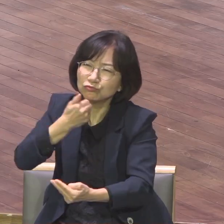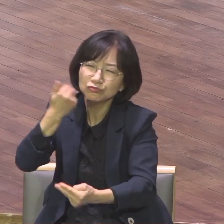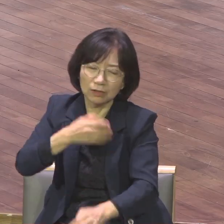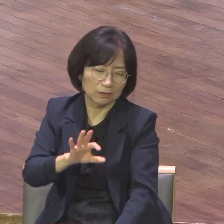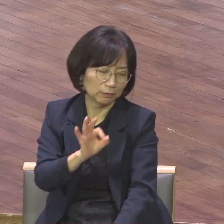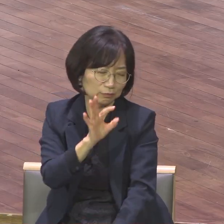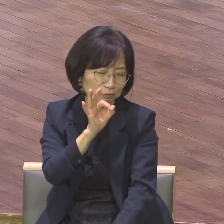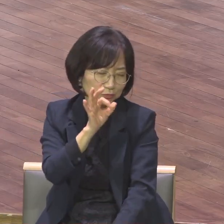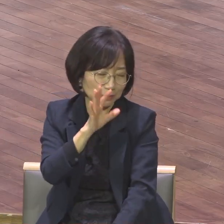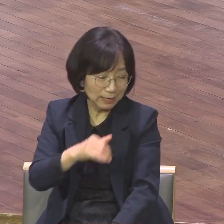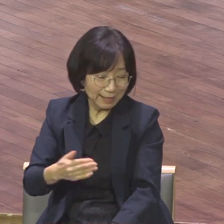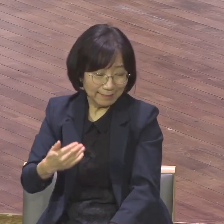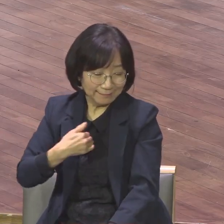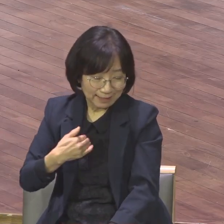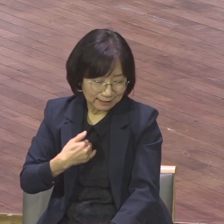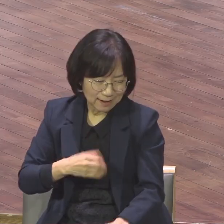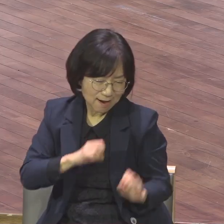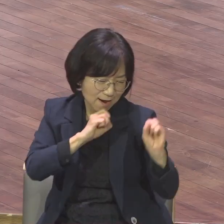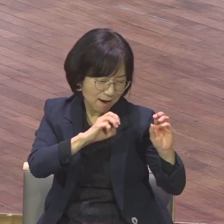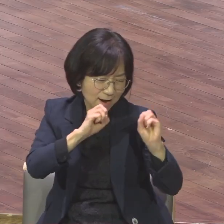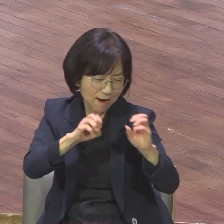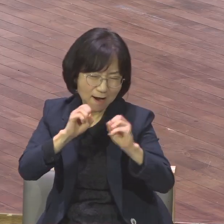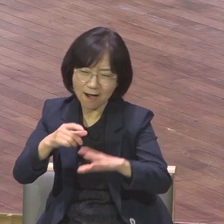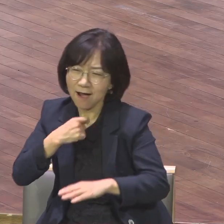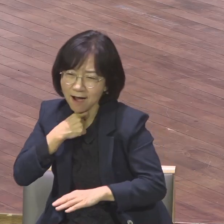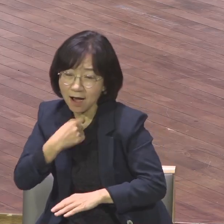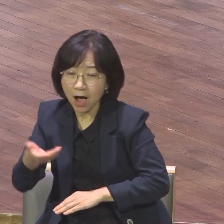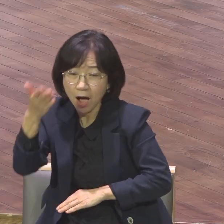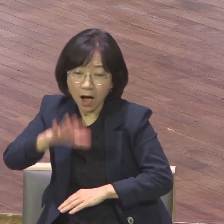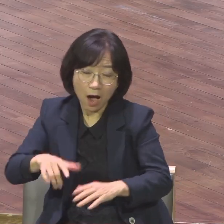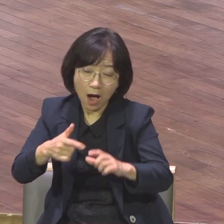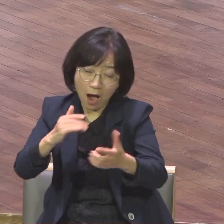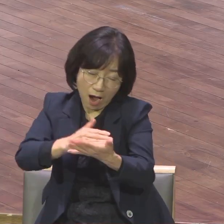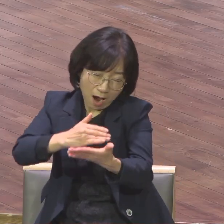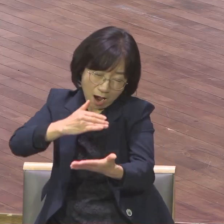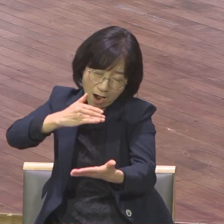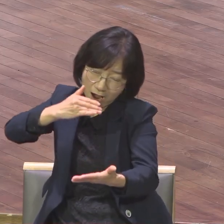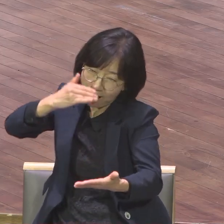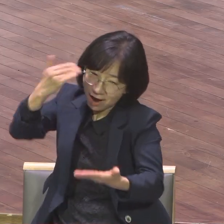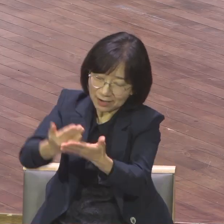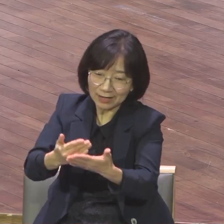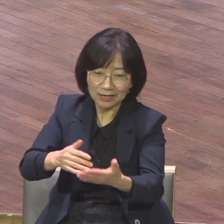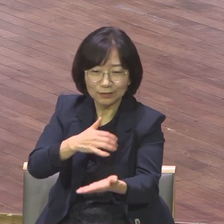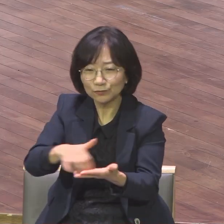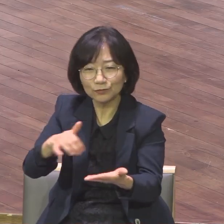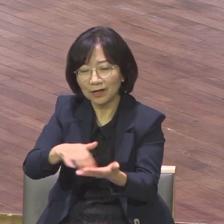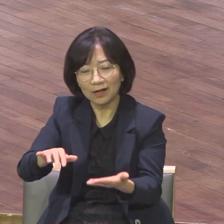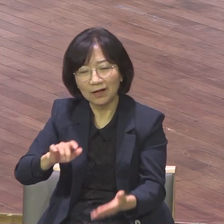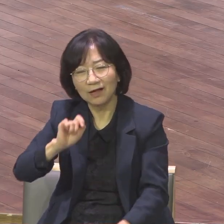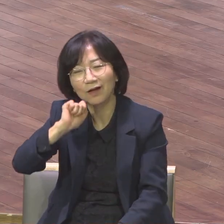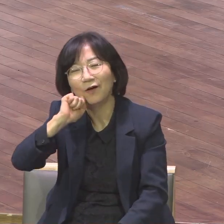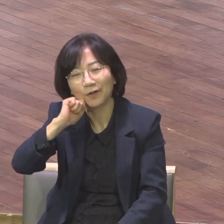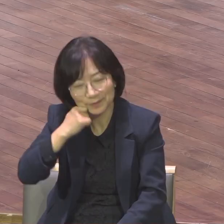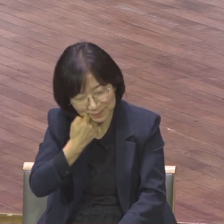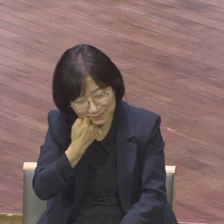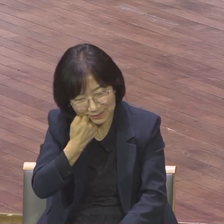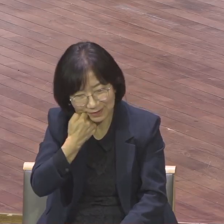내가 널리 알려 말하고자 하나 너무 많아 그 수를 셀 수 없나이다.